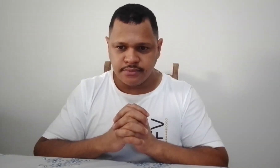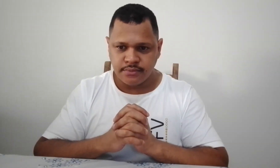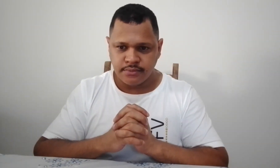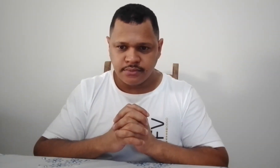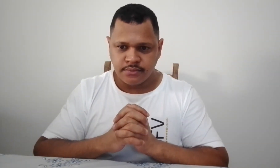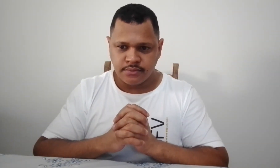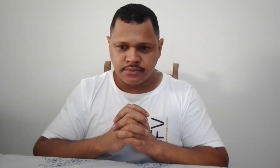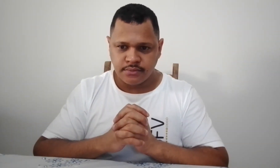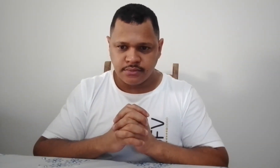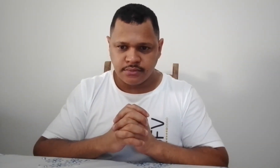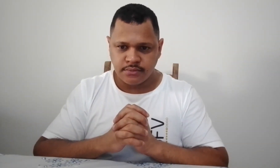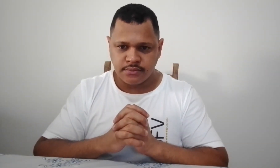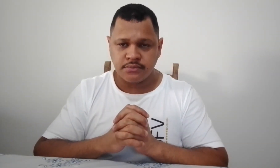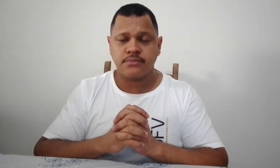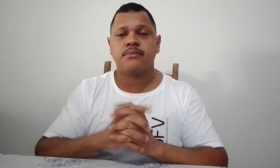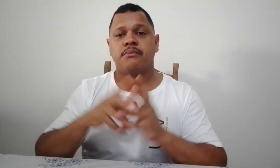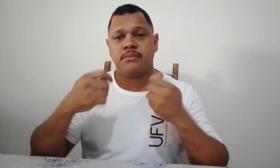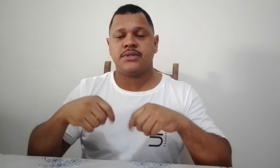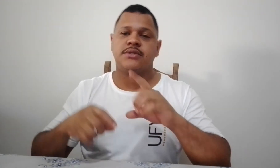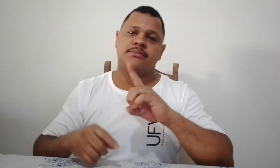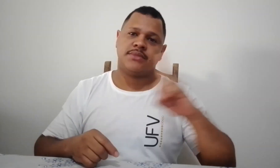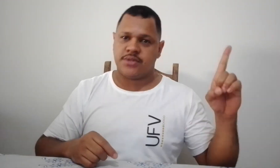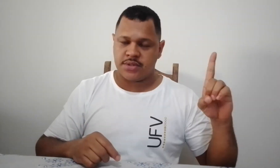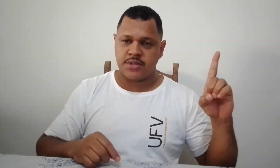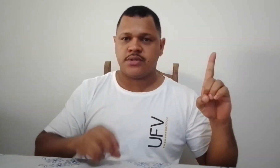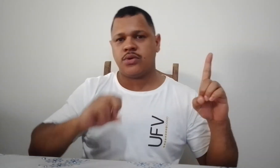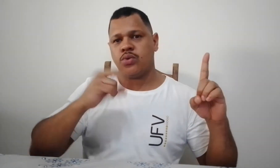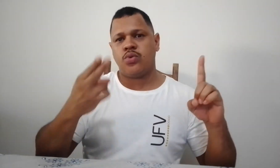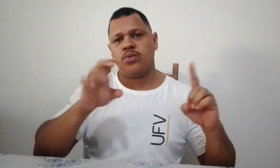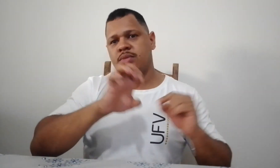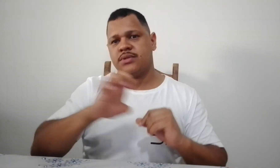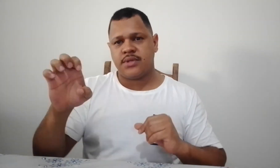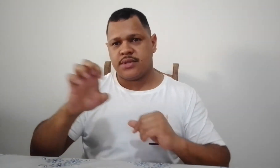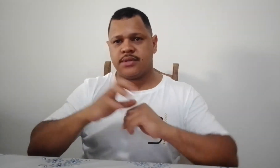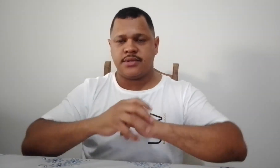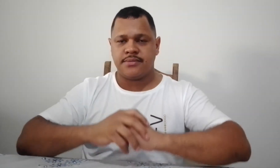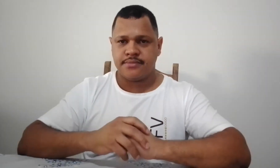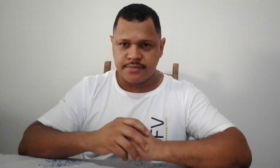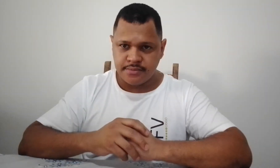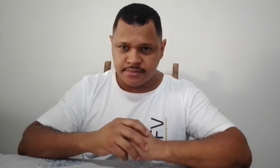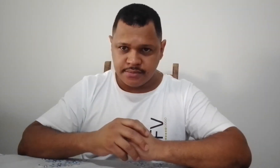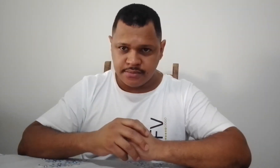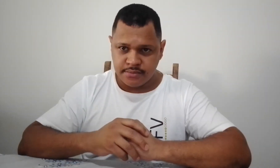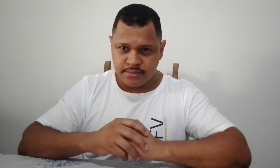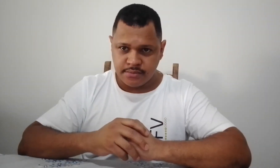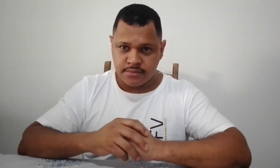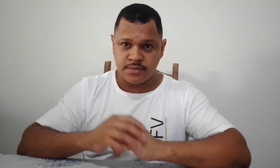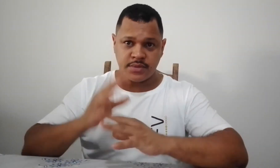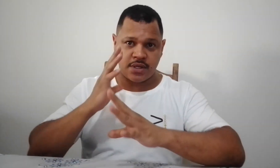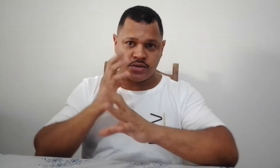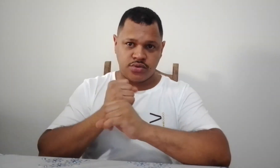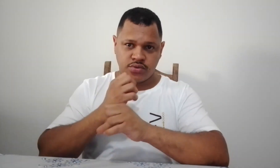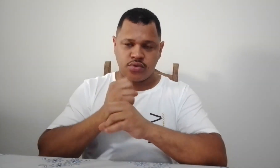se desloque para a direita ou para a esquerda, no eixo das abscissas. A soma de um valor fixo ou